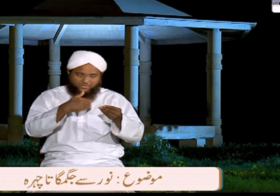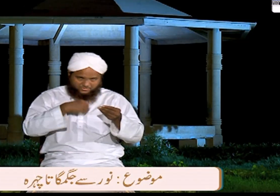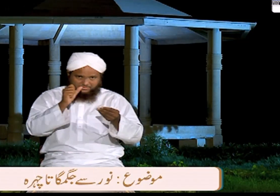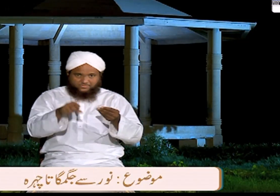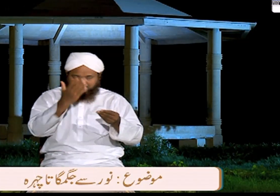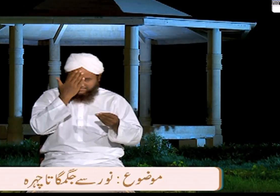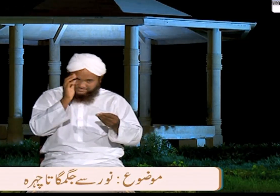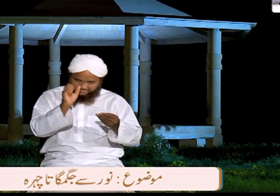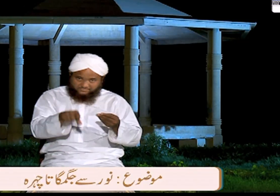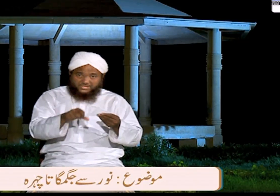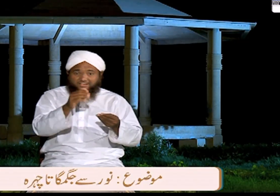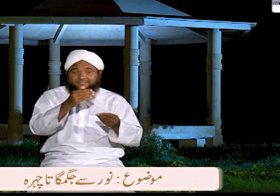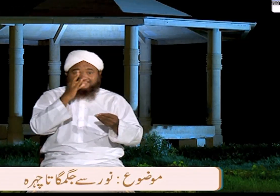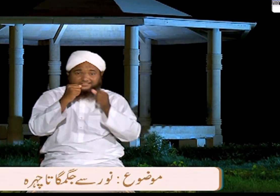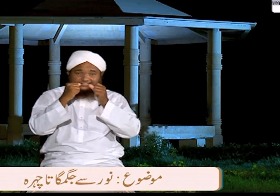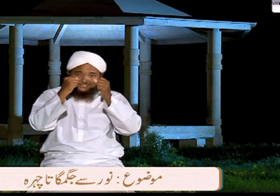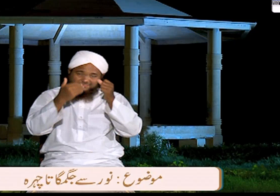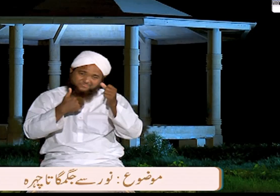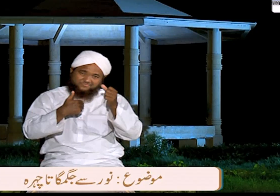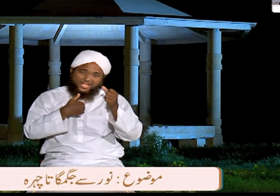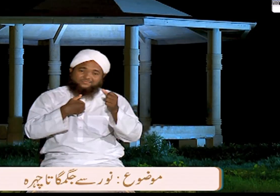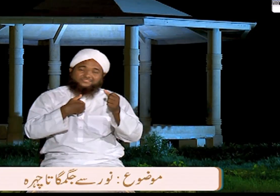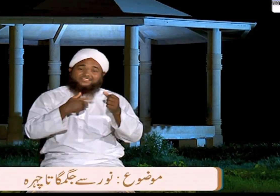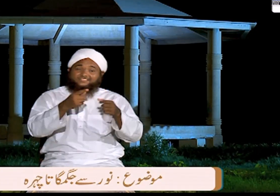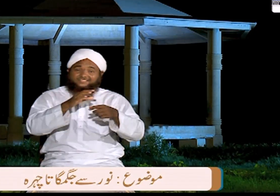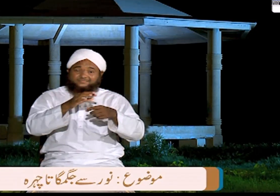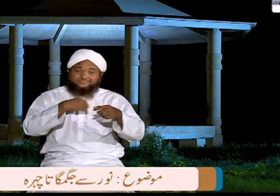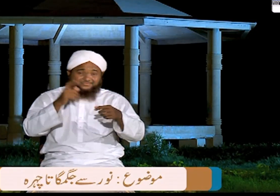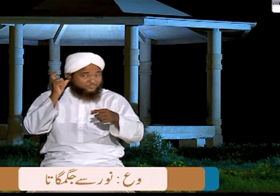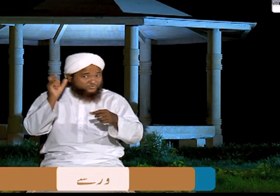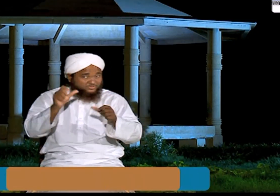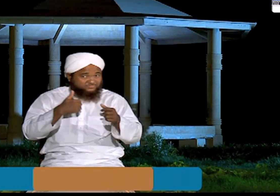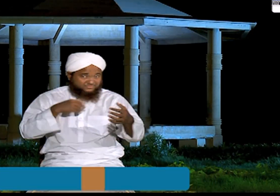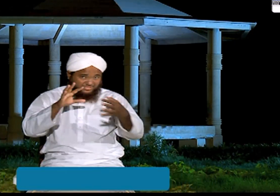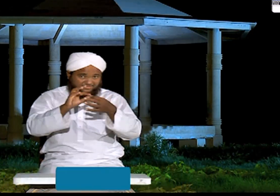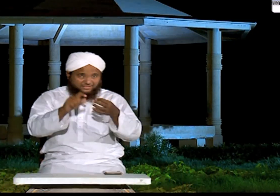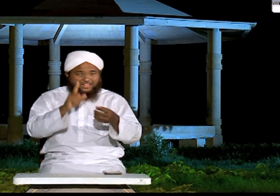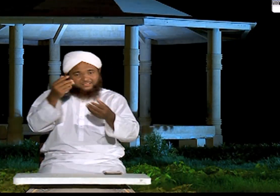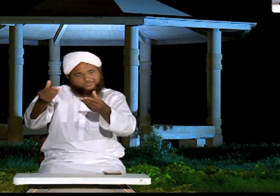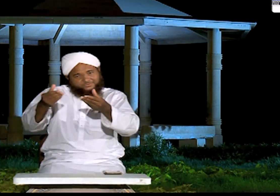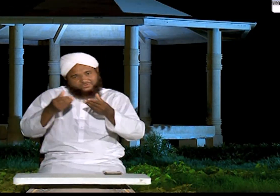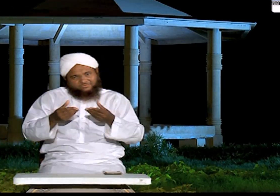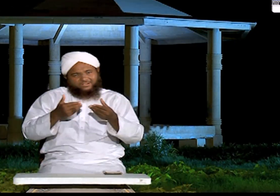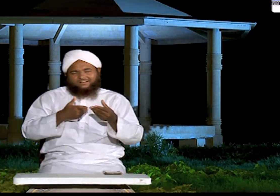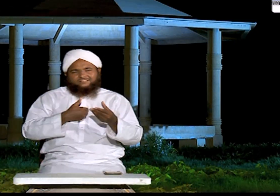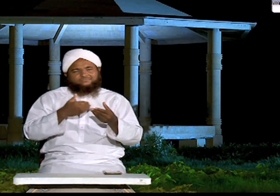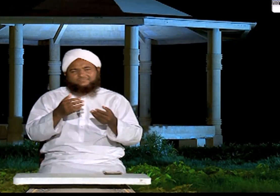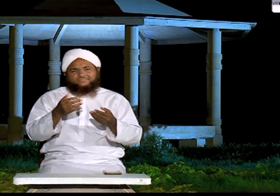اگر میں آپ کی صحبت کا شرف پانے میں کامیاب ہو گیا تو یہ مجھ پر رب کا انعام ہوگا اگر یہ سعادت مجھے نہ مل